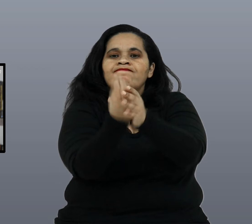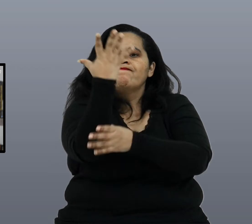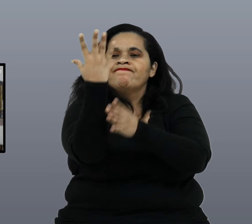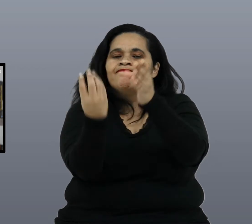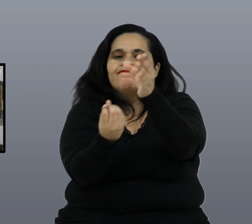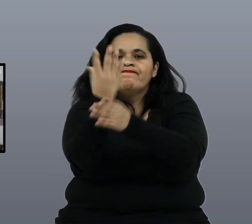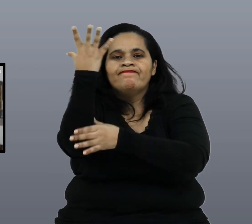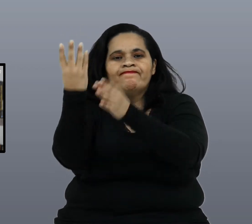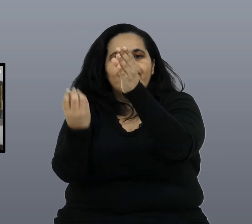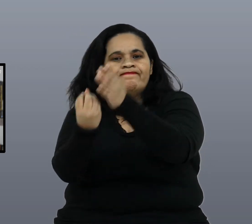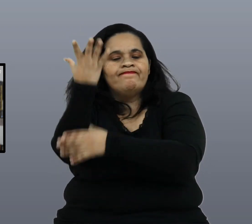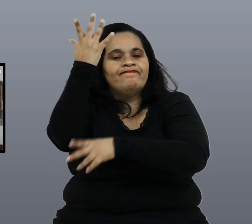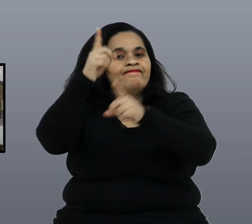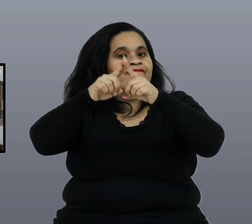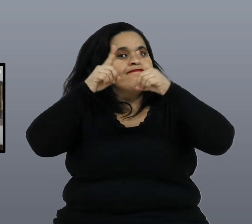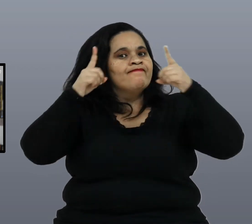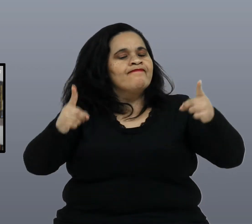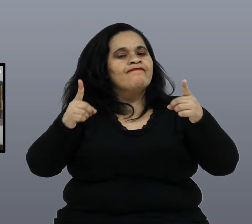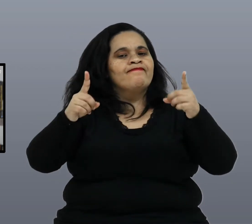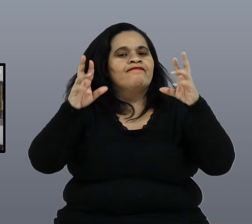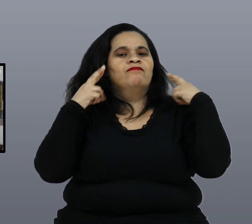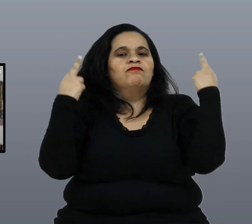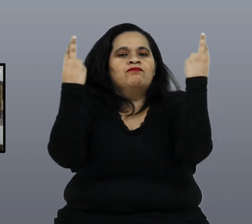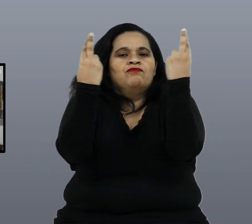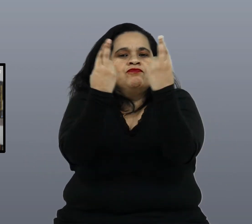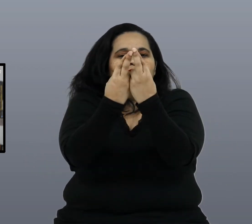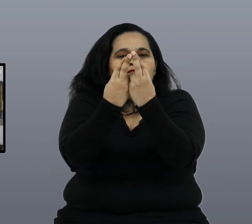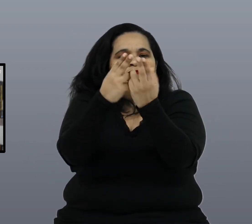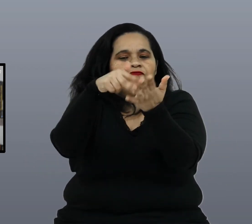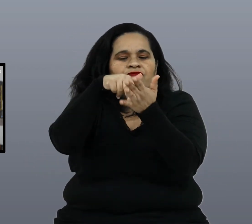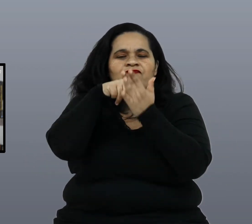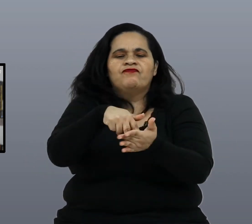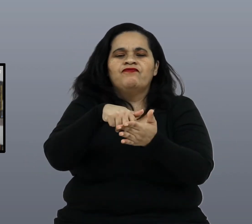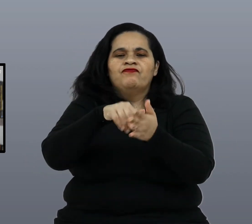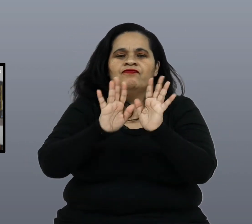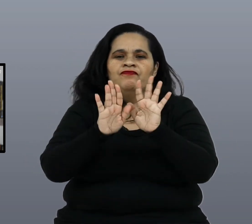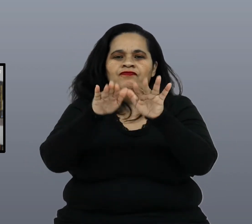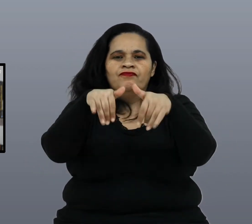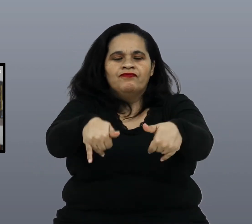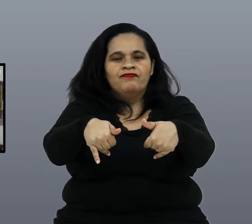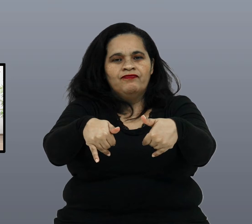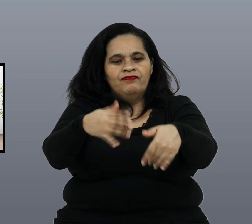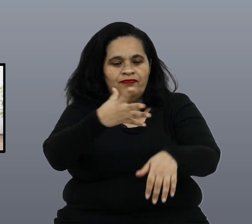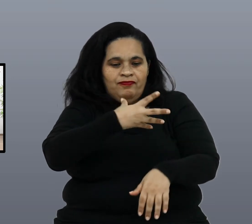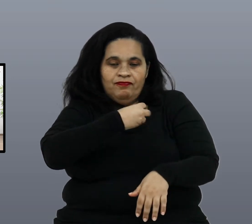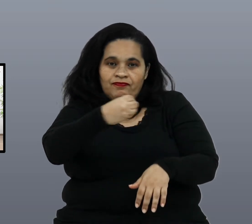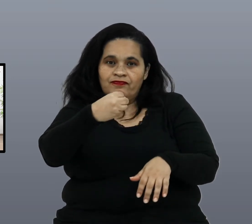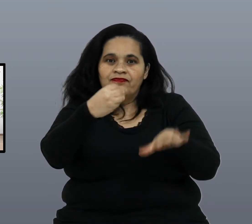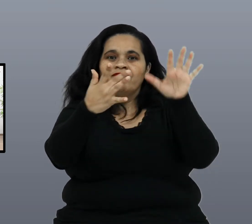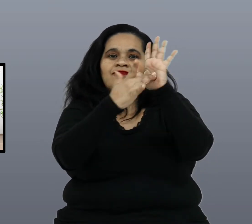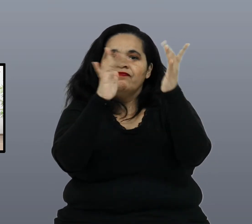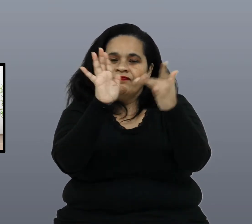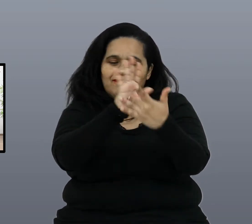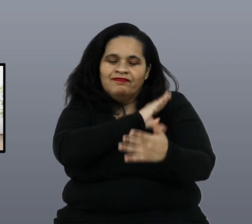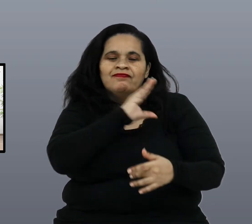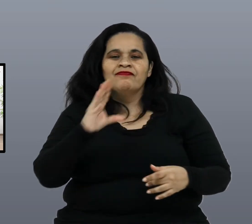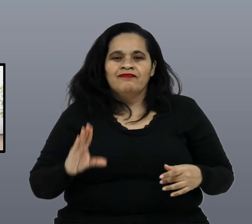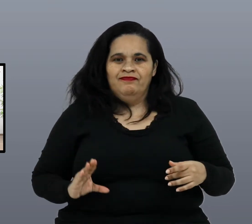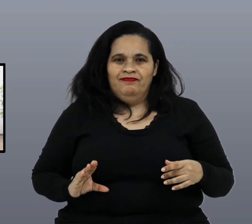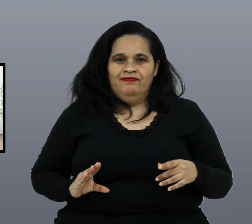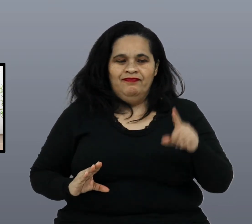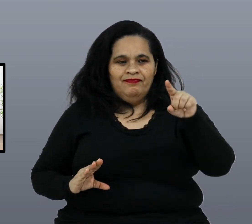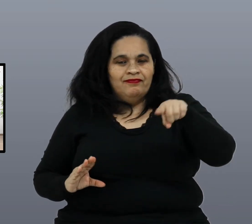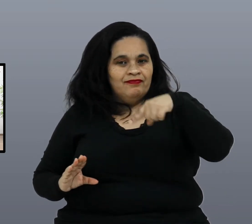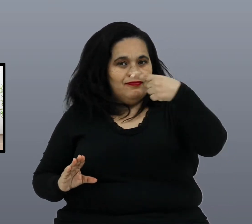reino que prevalecerá e que estará até o fim é o do meu filho, né? É o do Messias. Nós vamos falar daqui a